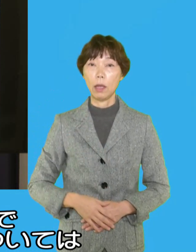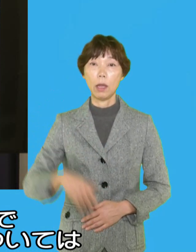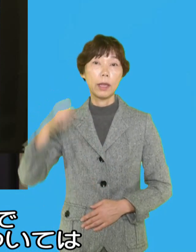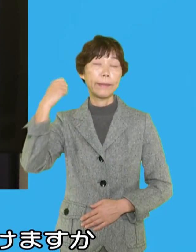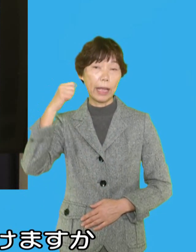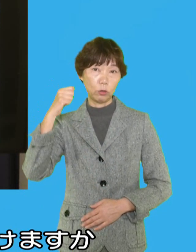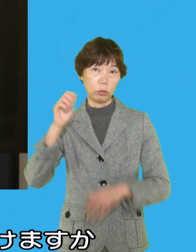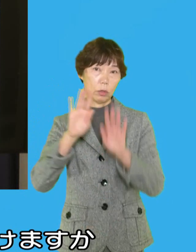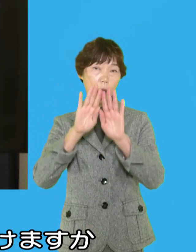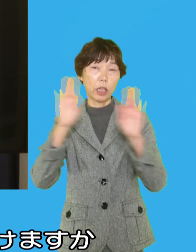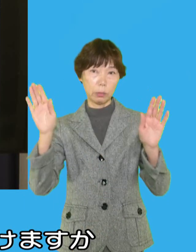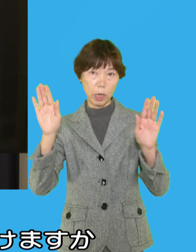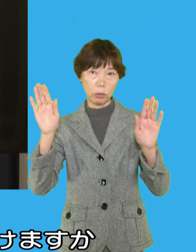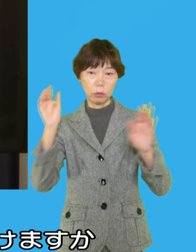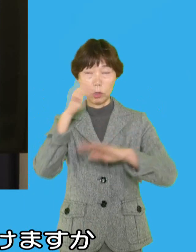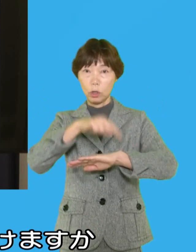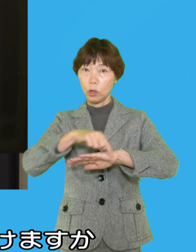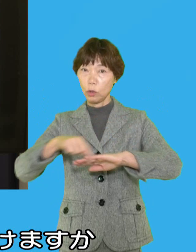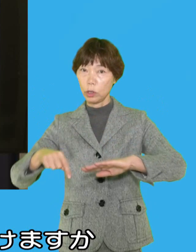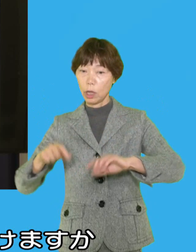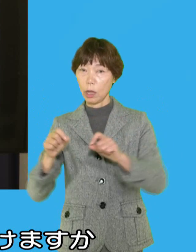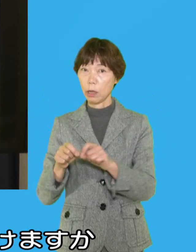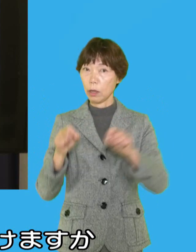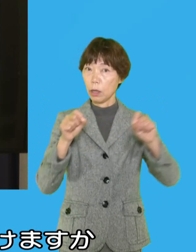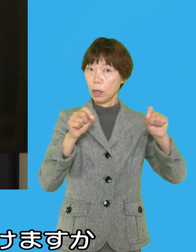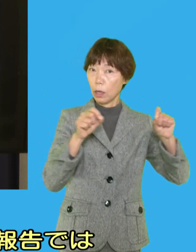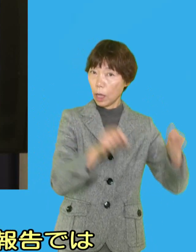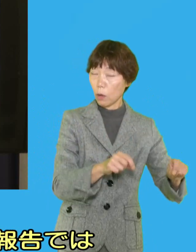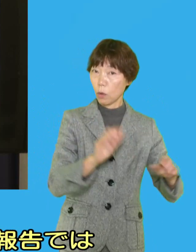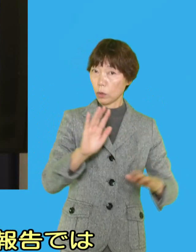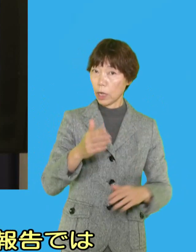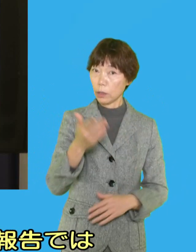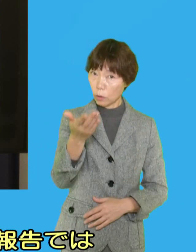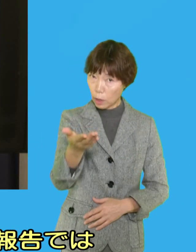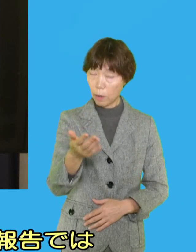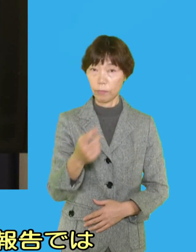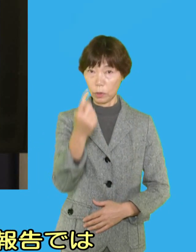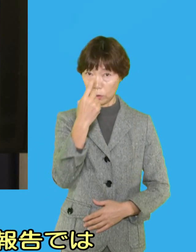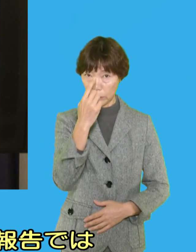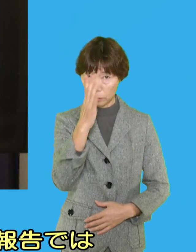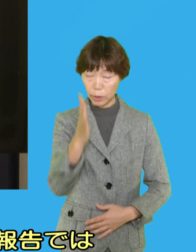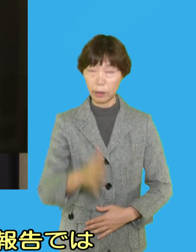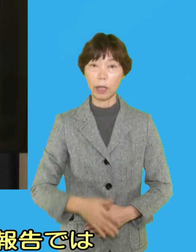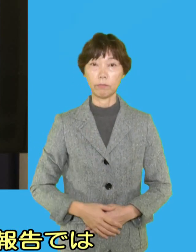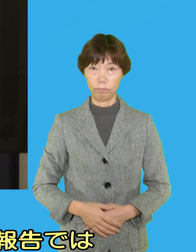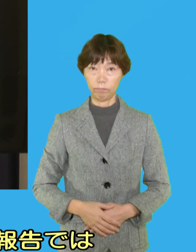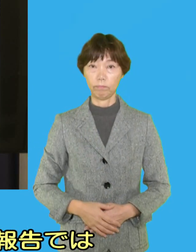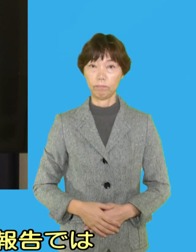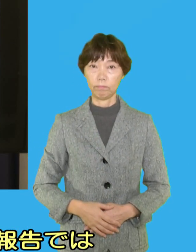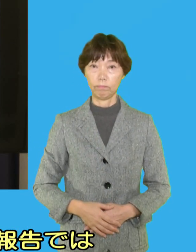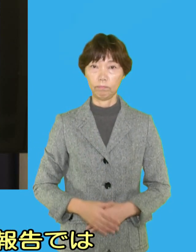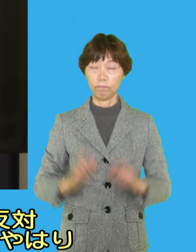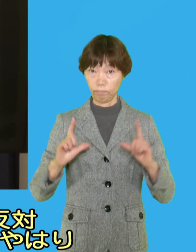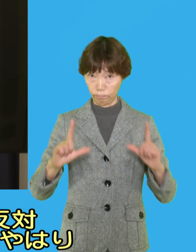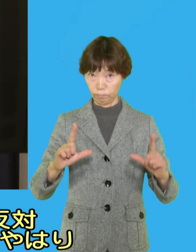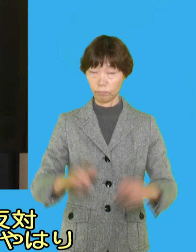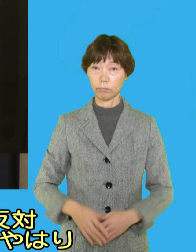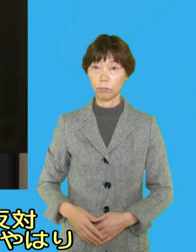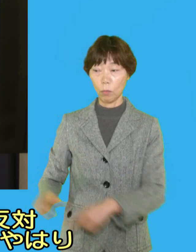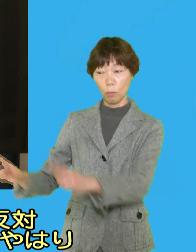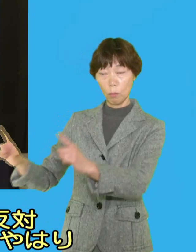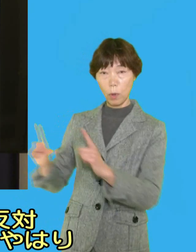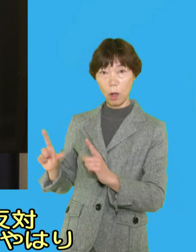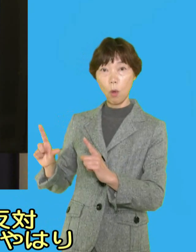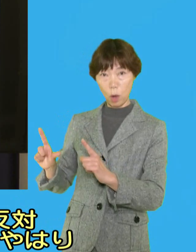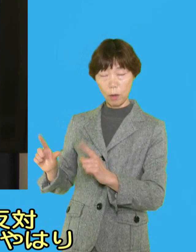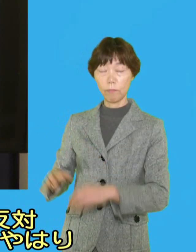予定については変更がないのか、その2点を教えていただけますか。 はい、まあ、私のところに入っている報告では気球そ